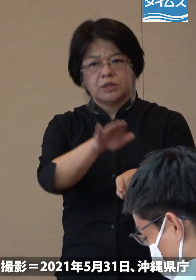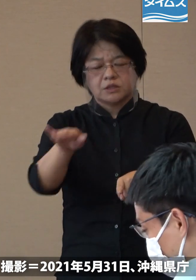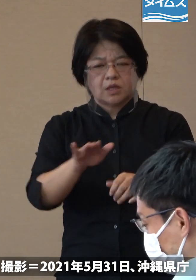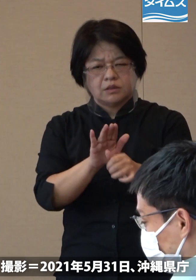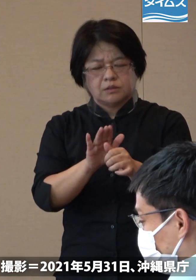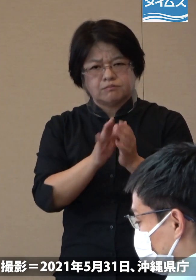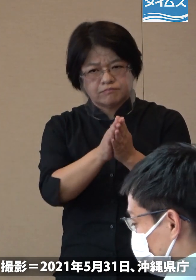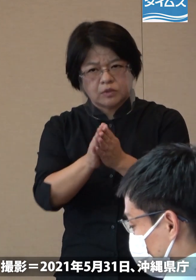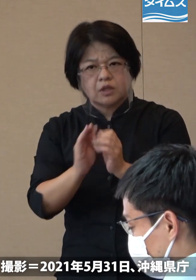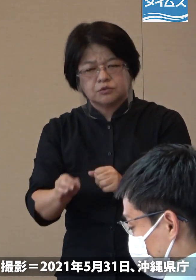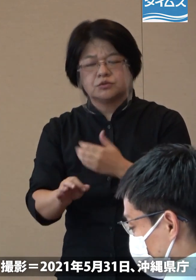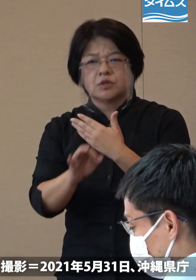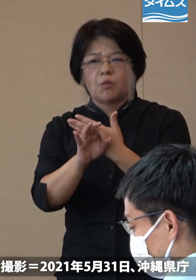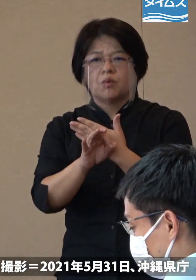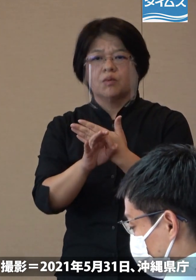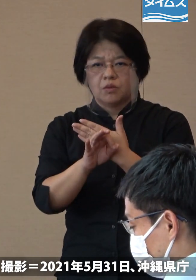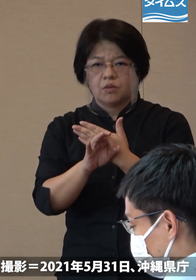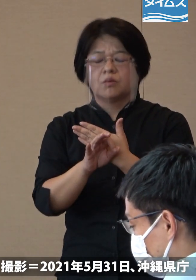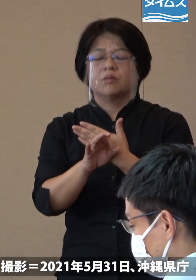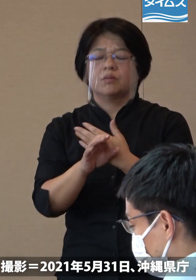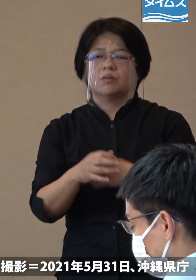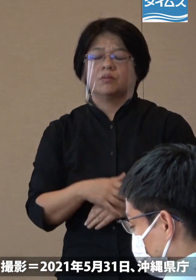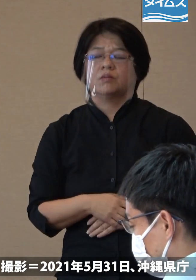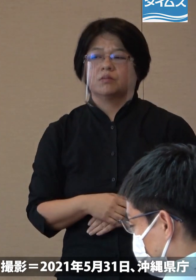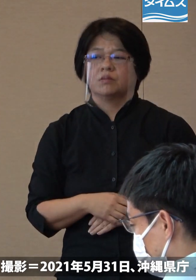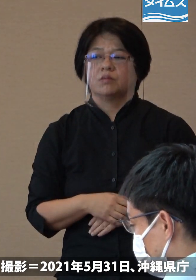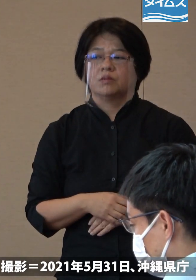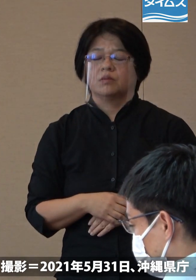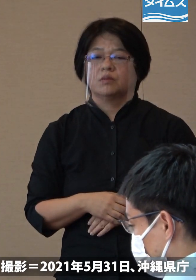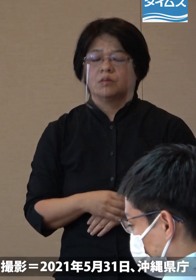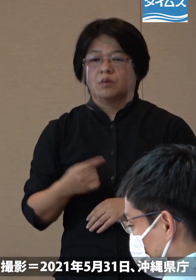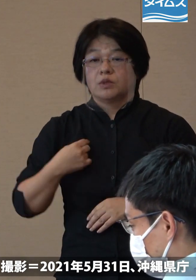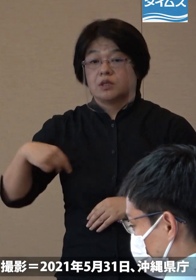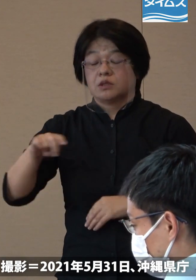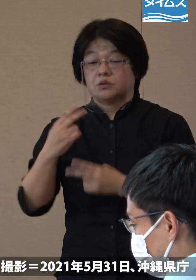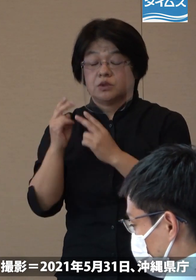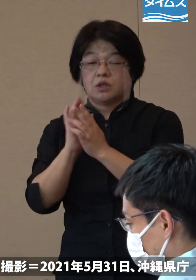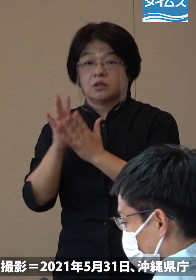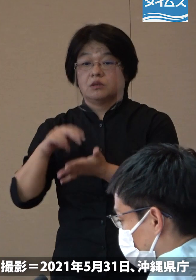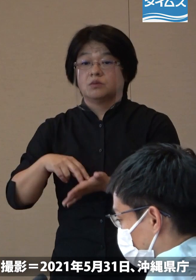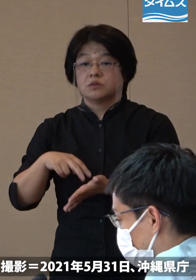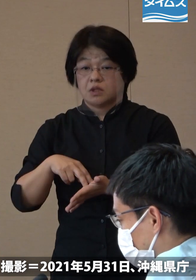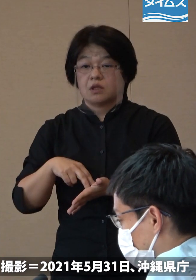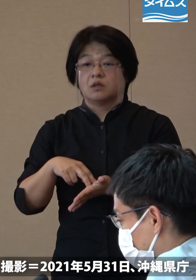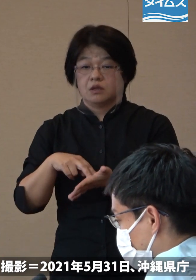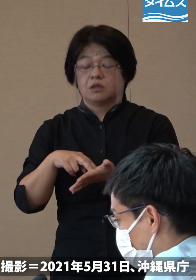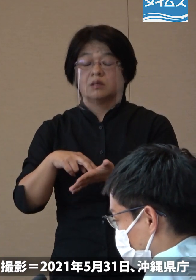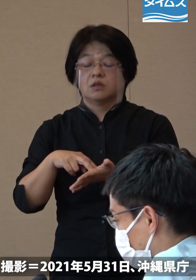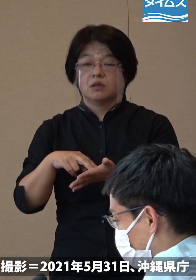にも取っていただかなくてはいけないだろうということも、我々としては、